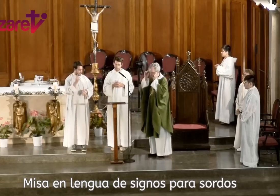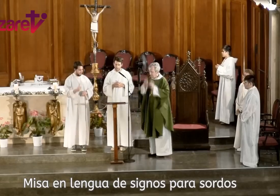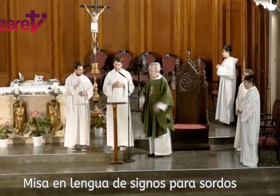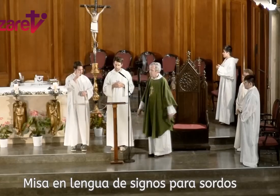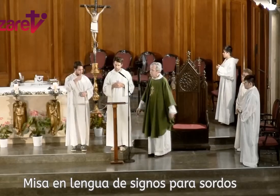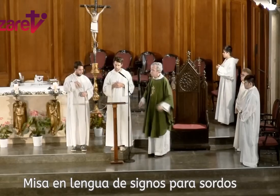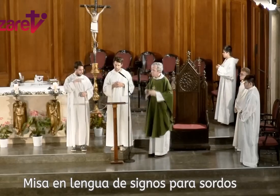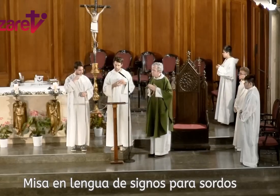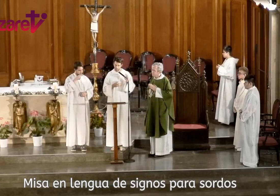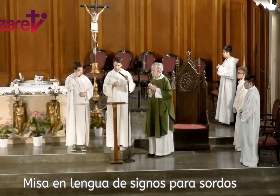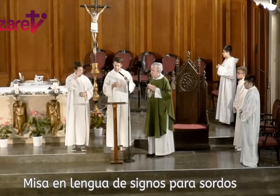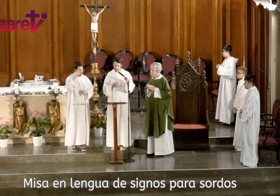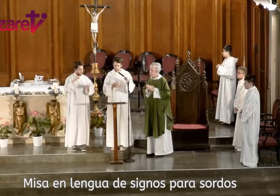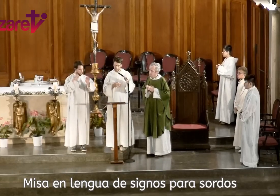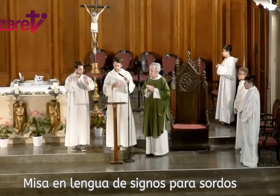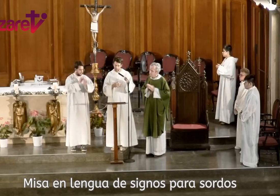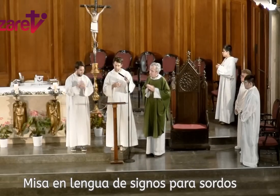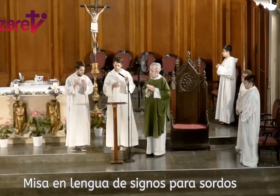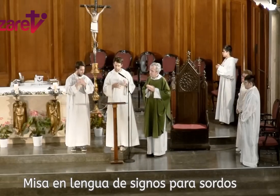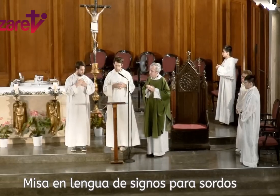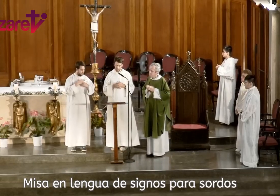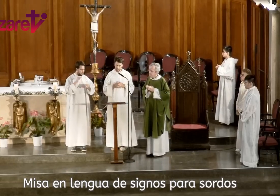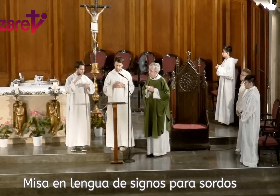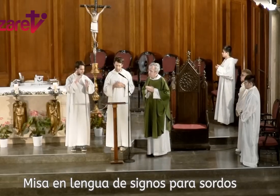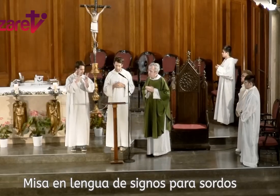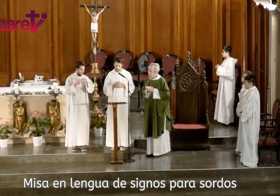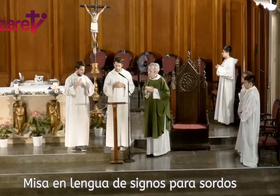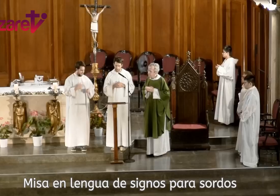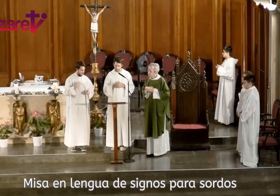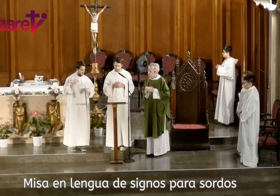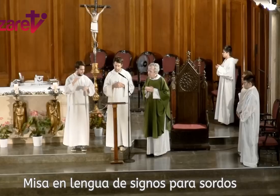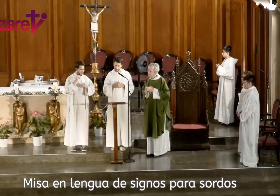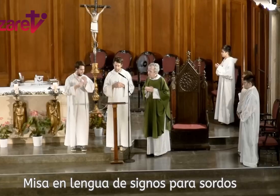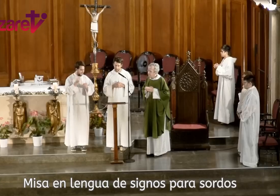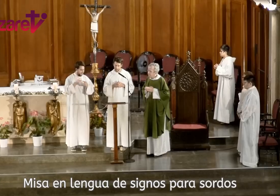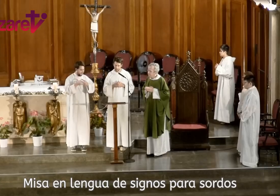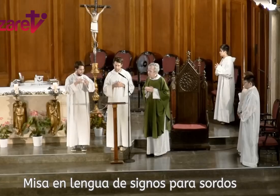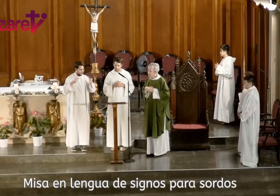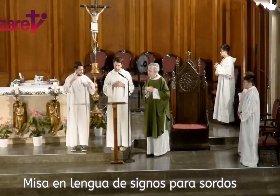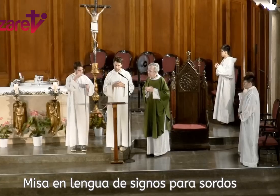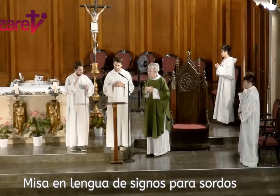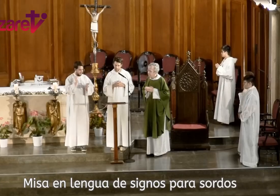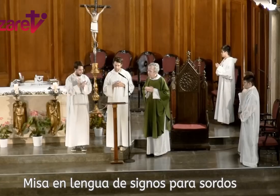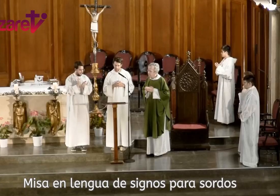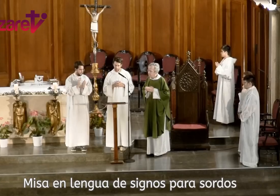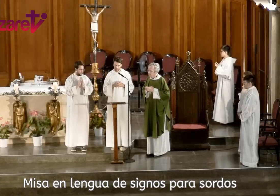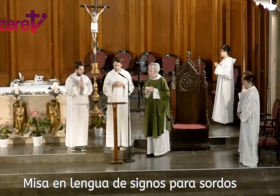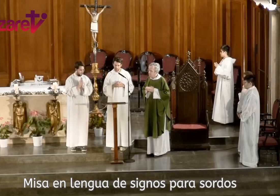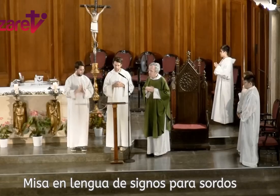Para que Dios, nuestro Padre, proteja con amor a su Iglesia y la haga crecer en la fe y la esperanza.